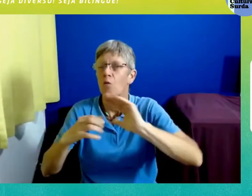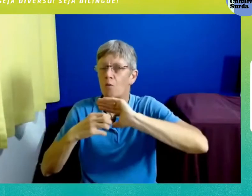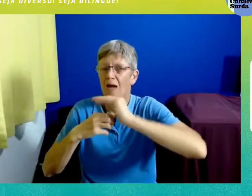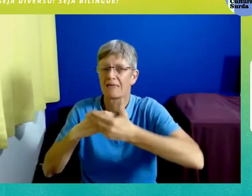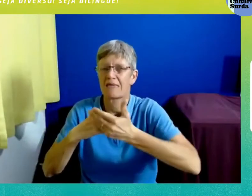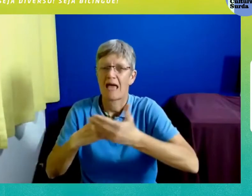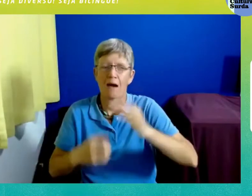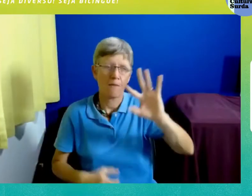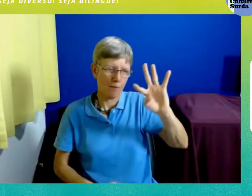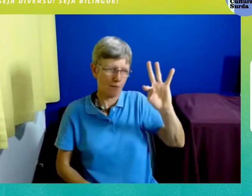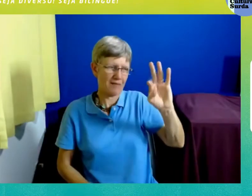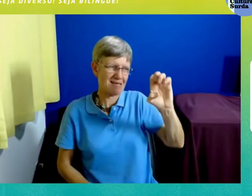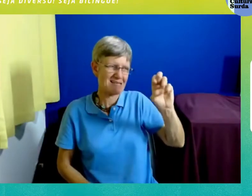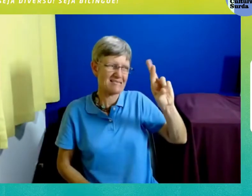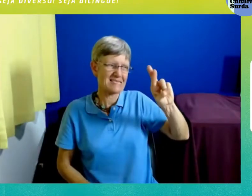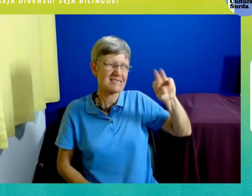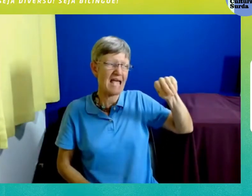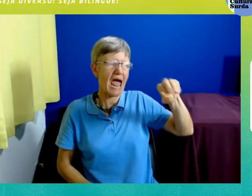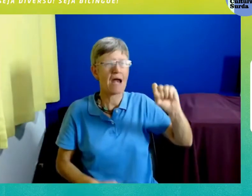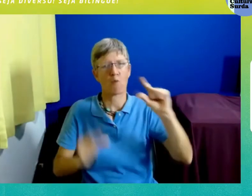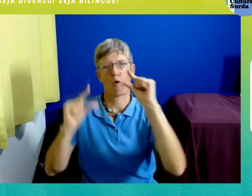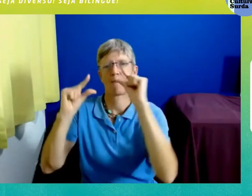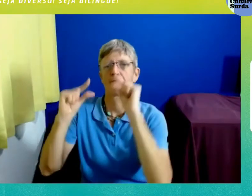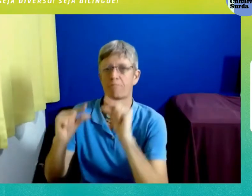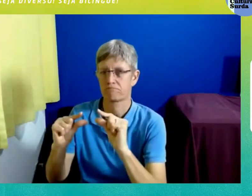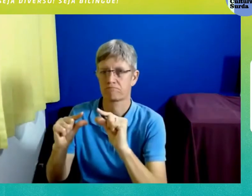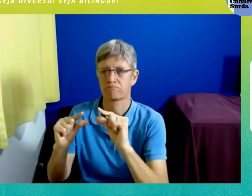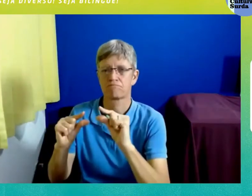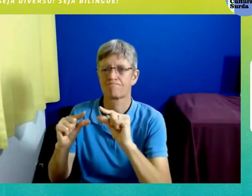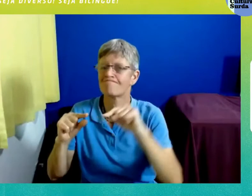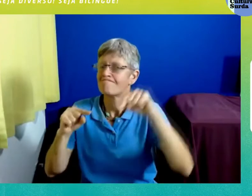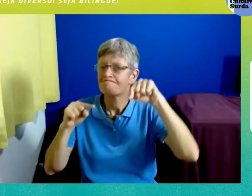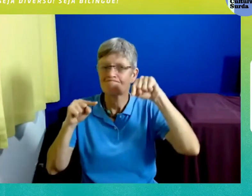visual ela é menor,